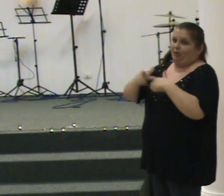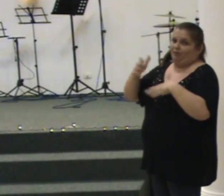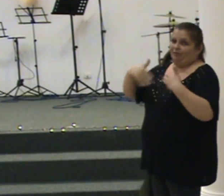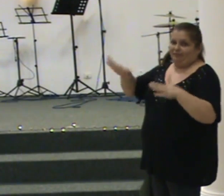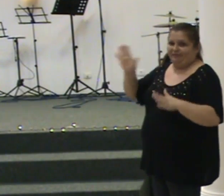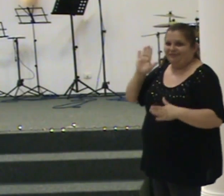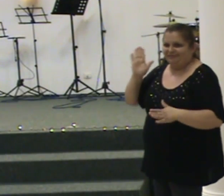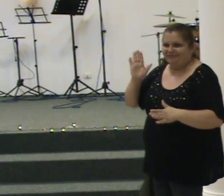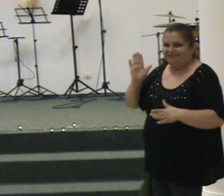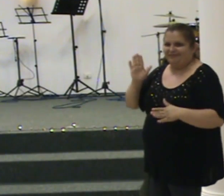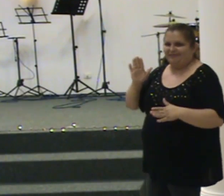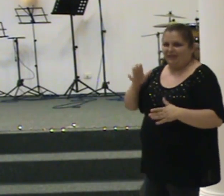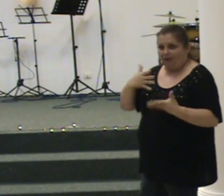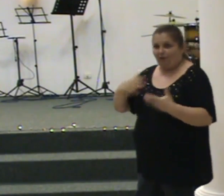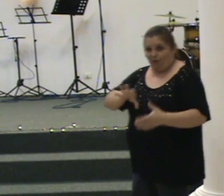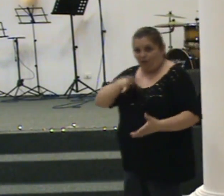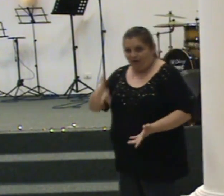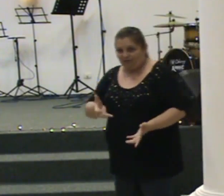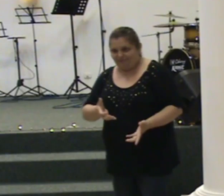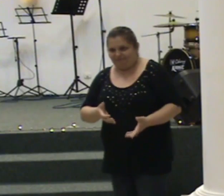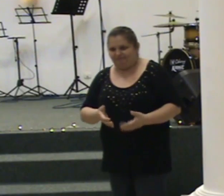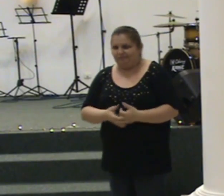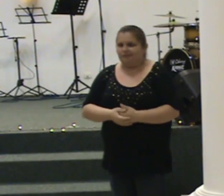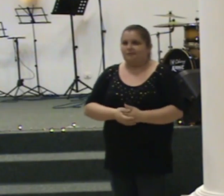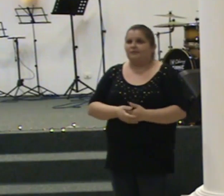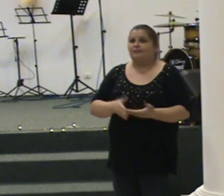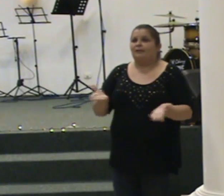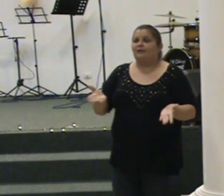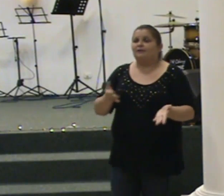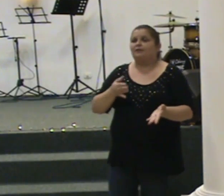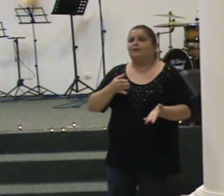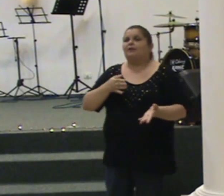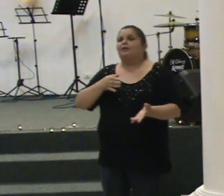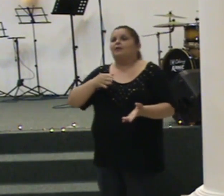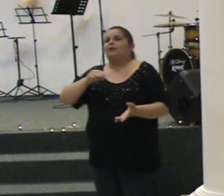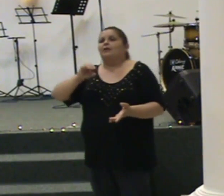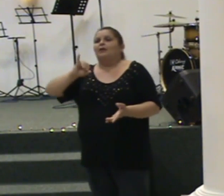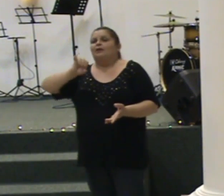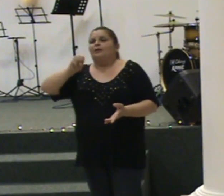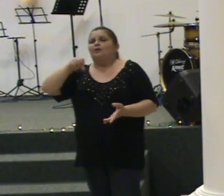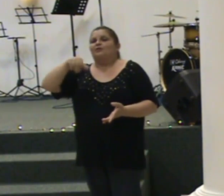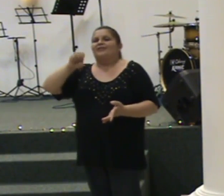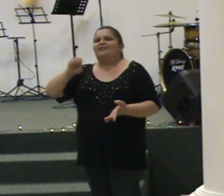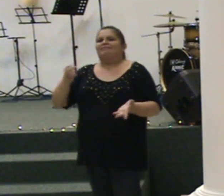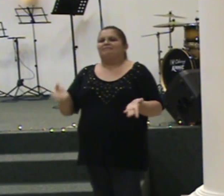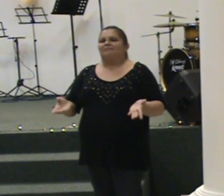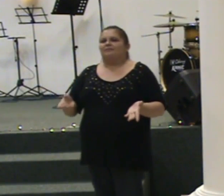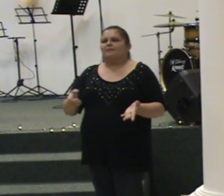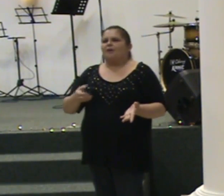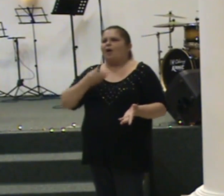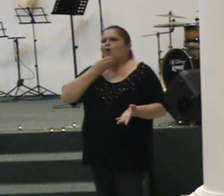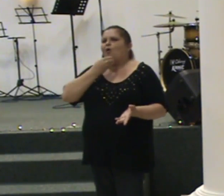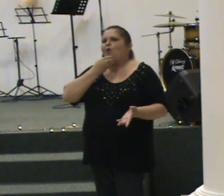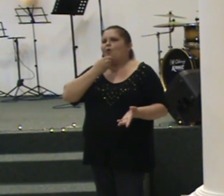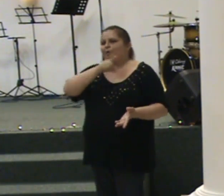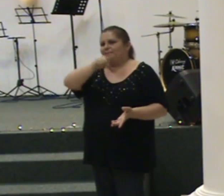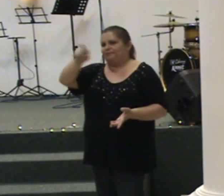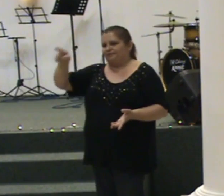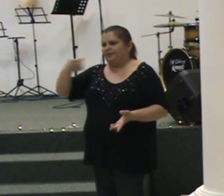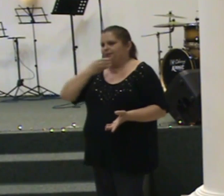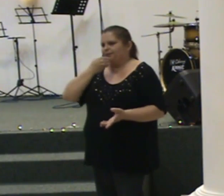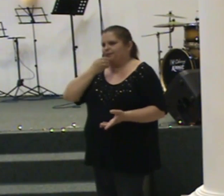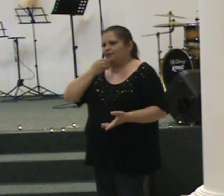José. Agora vamos para a parte de José, irmãos. Vamos para a parte de José. Se coloca agora os homens no lugar de